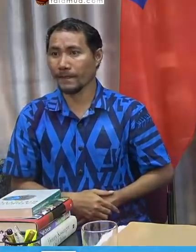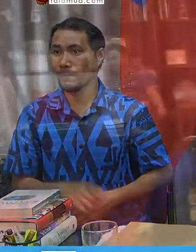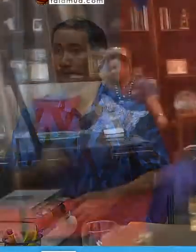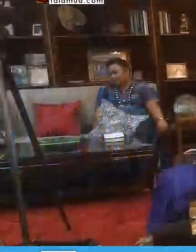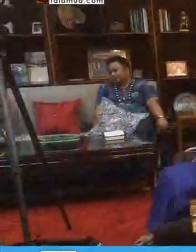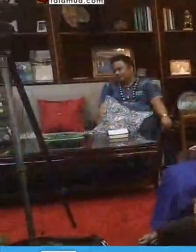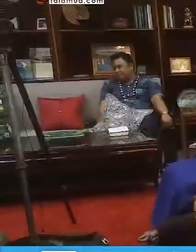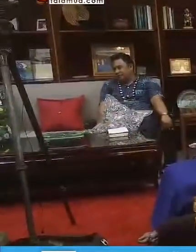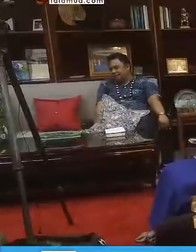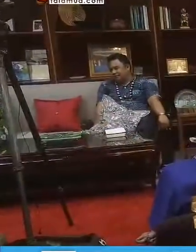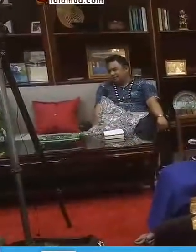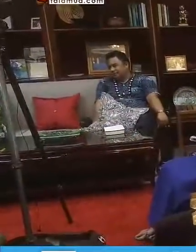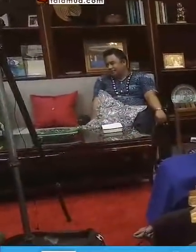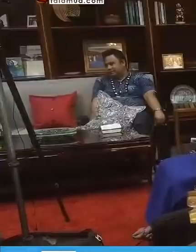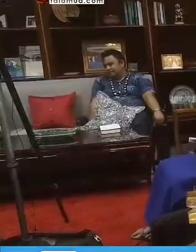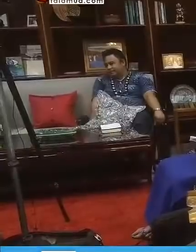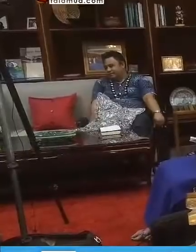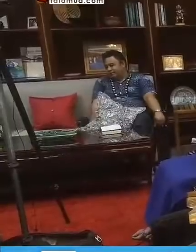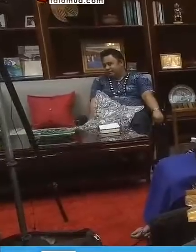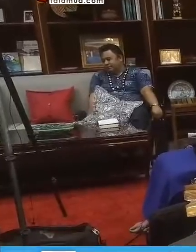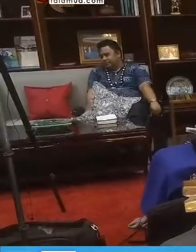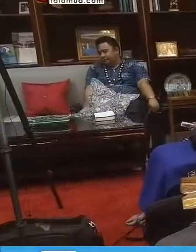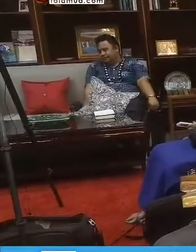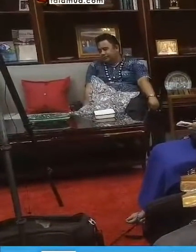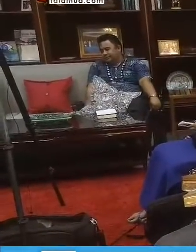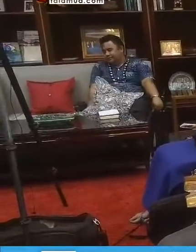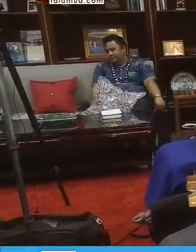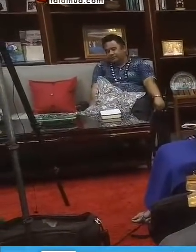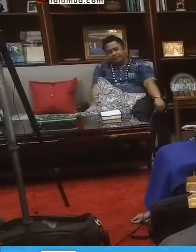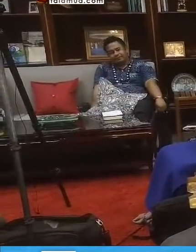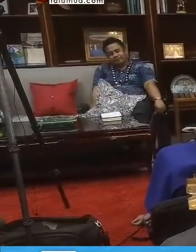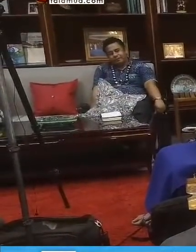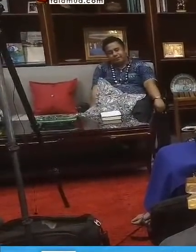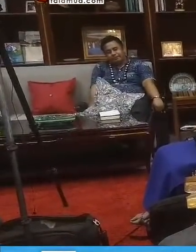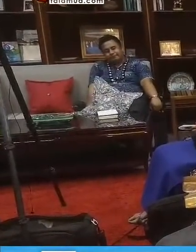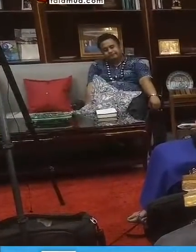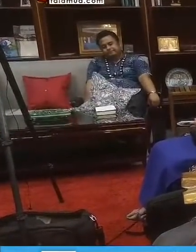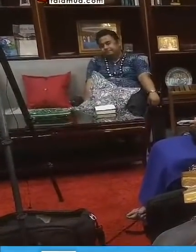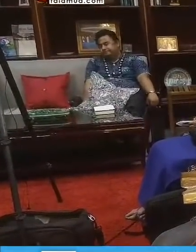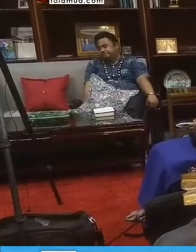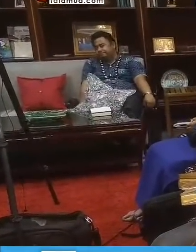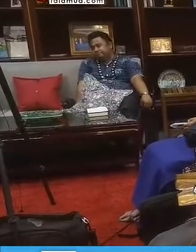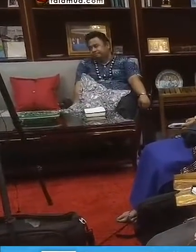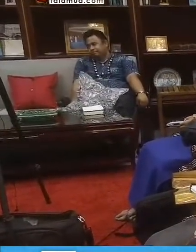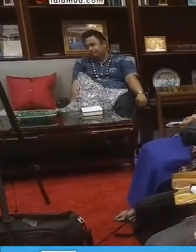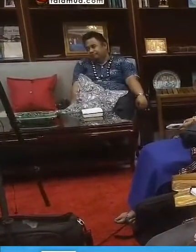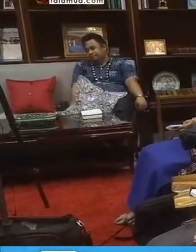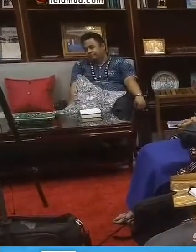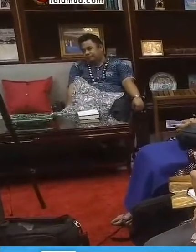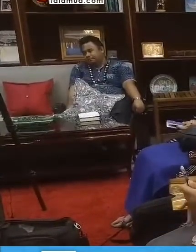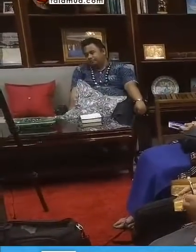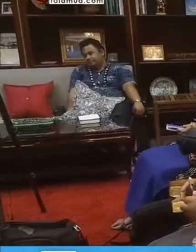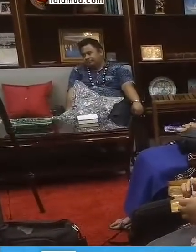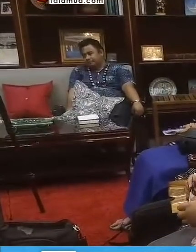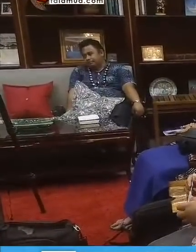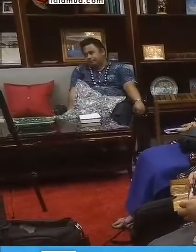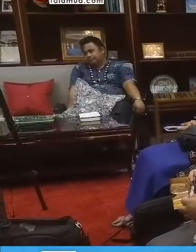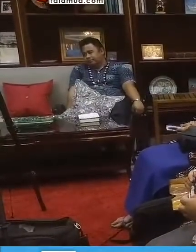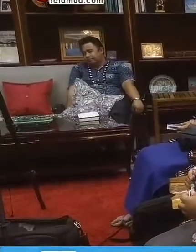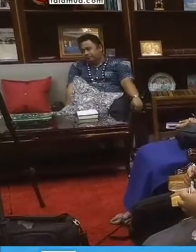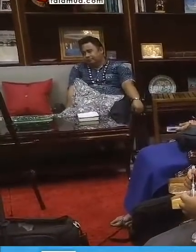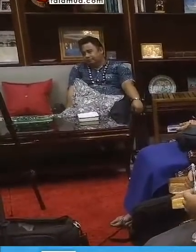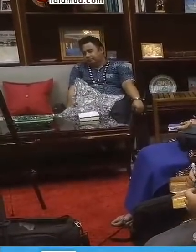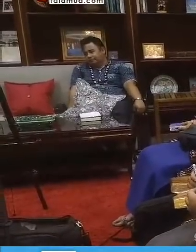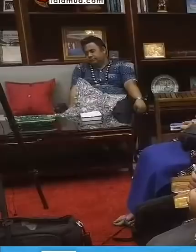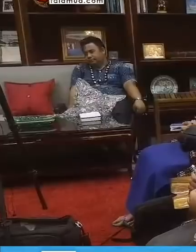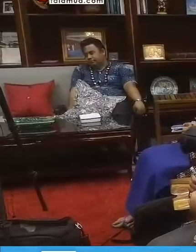Mole la blanco fiamu ole lo fascini le o komiti la va ne se tu inga pelo inga ma komiti va Apia o